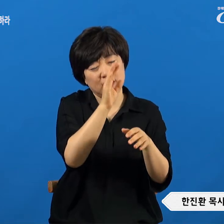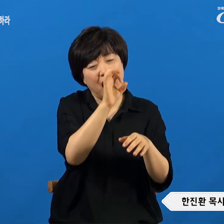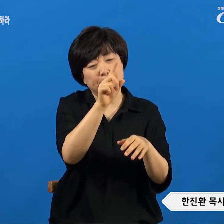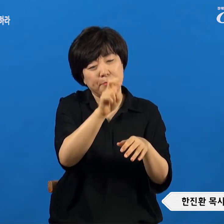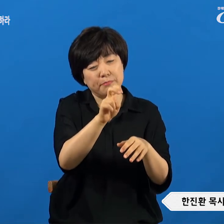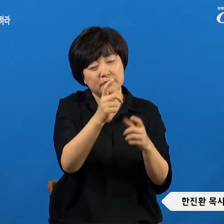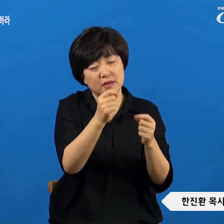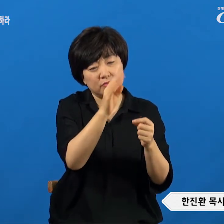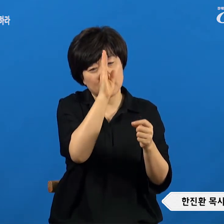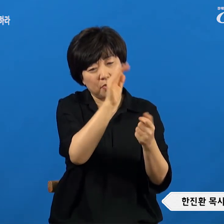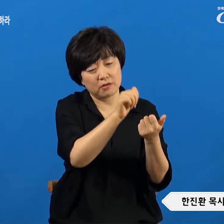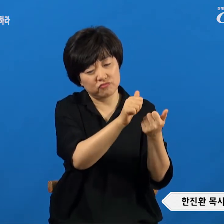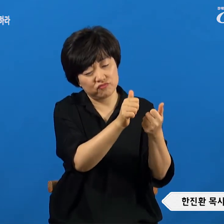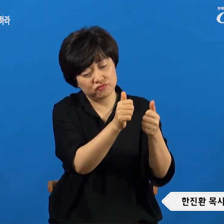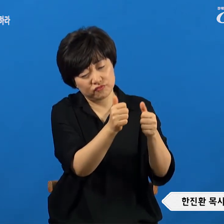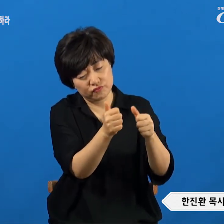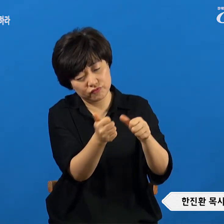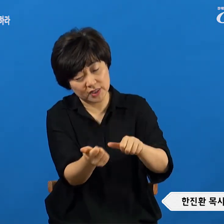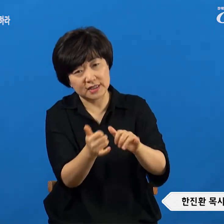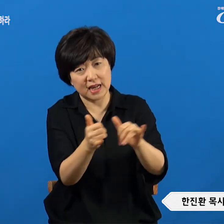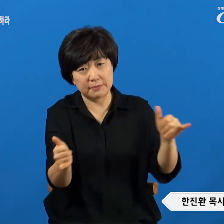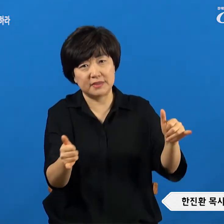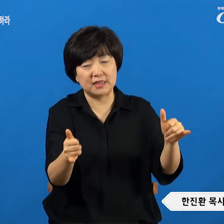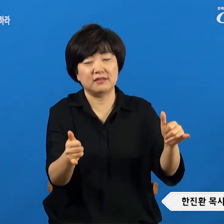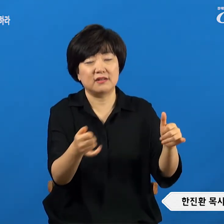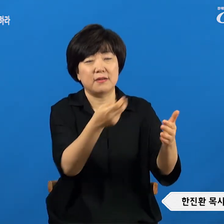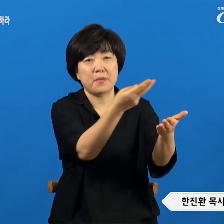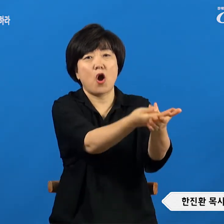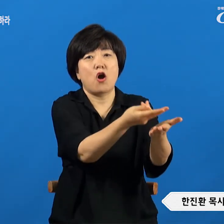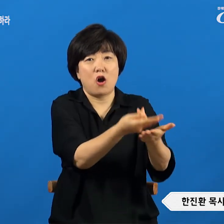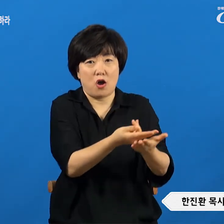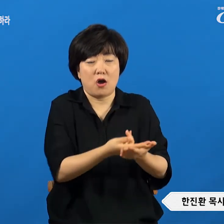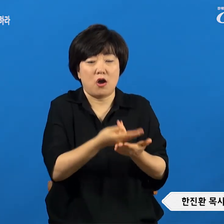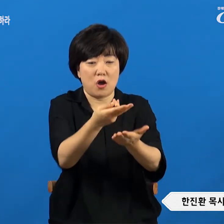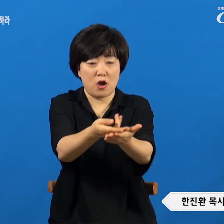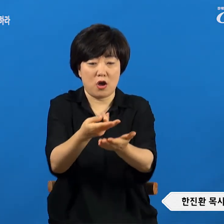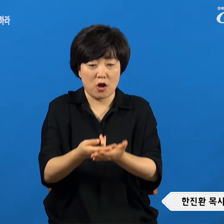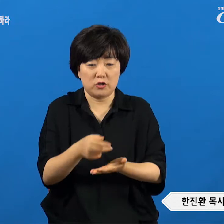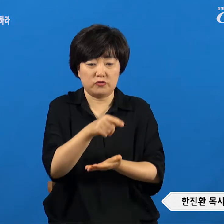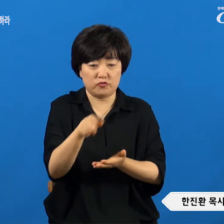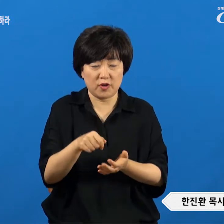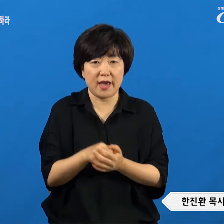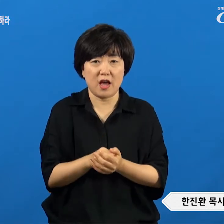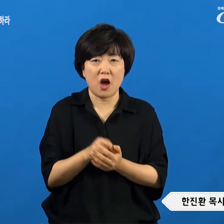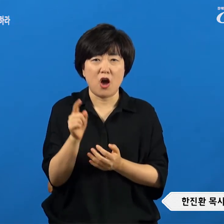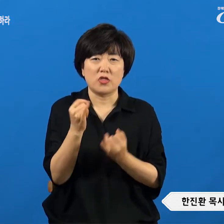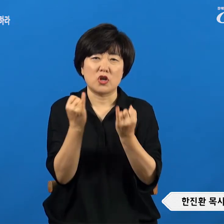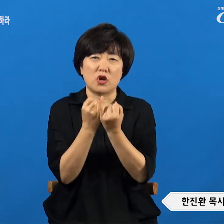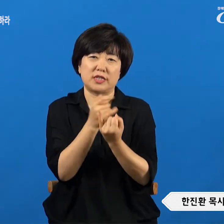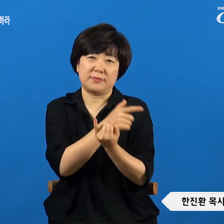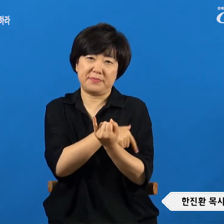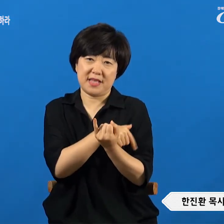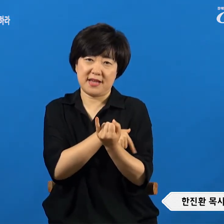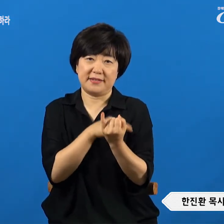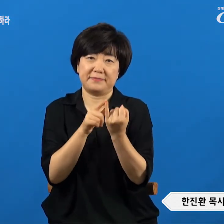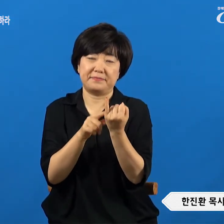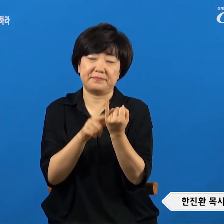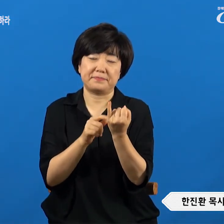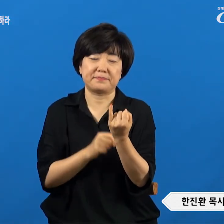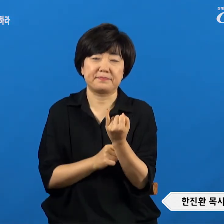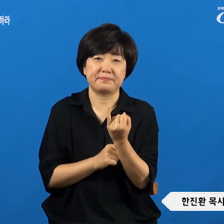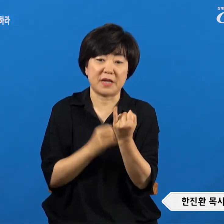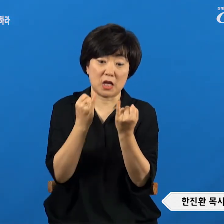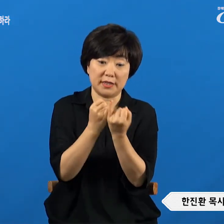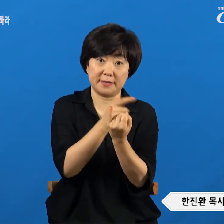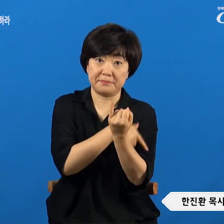믿는 사람들이 종종 있습니다. 그 중에 어떤 집사님 얘기는 참 마음이 아픕니다.